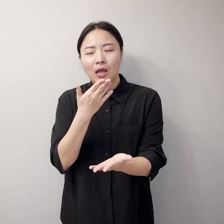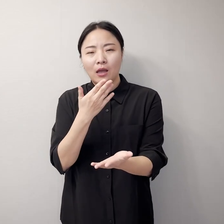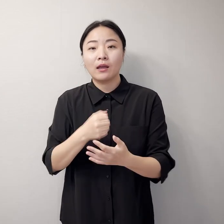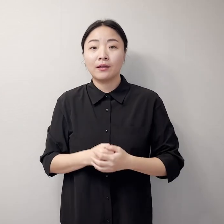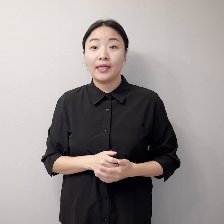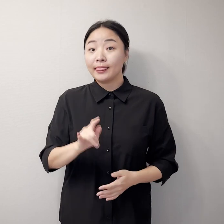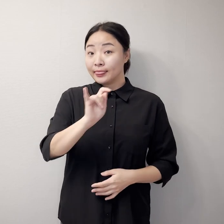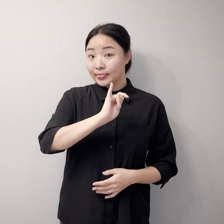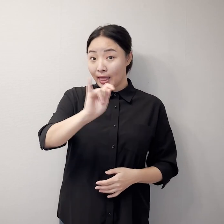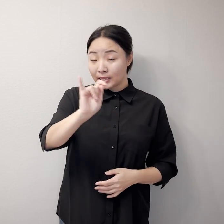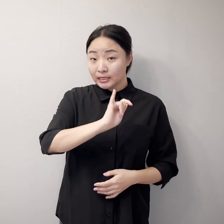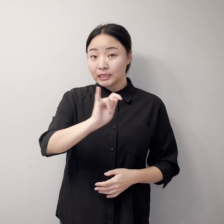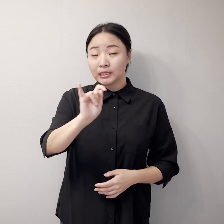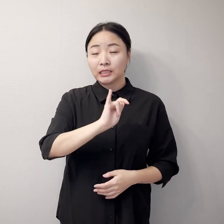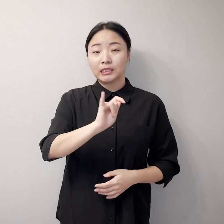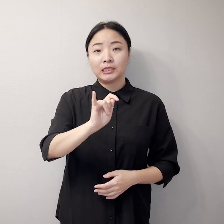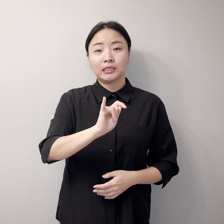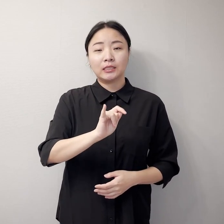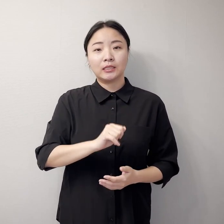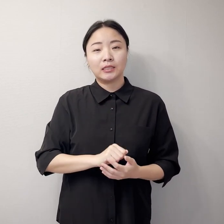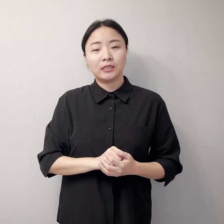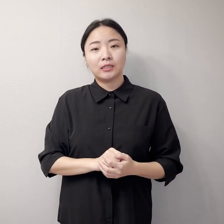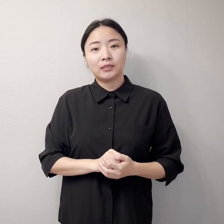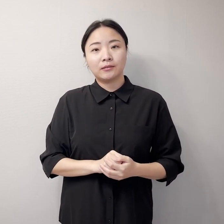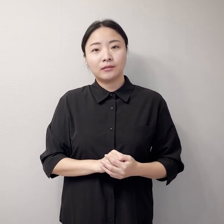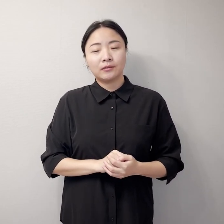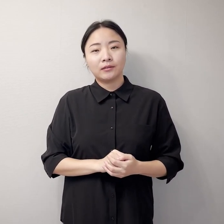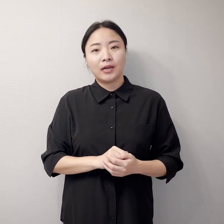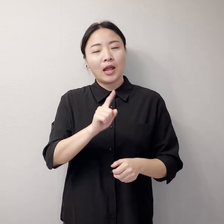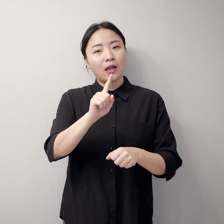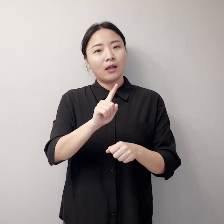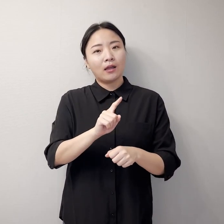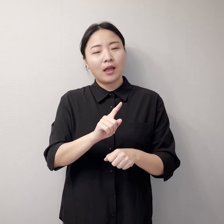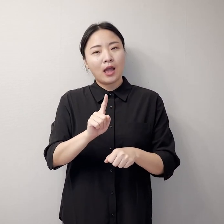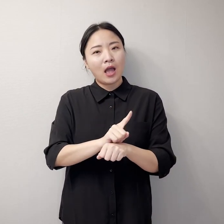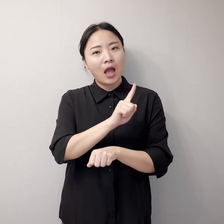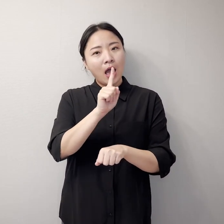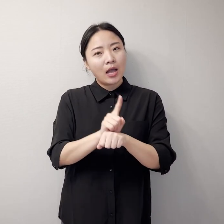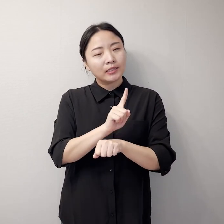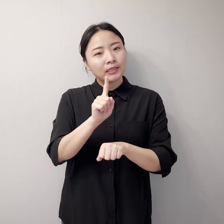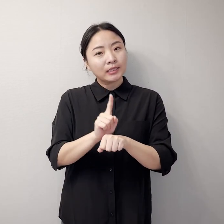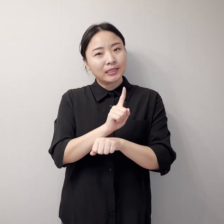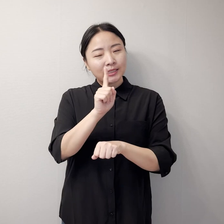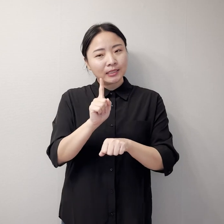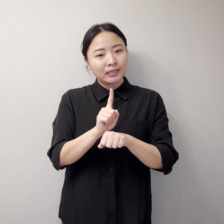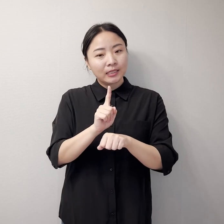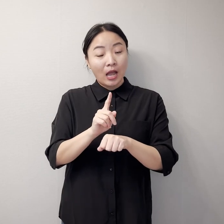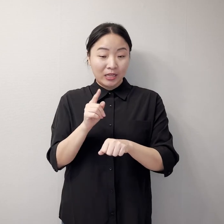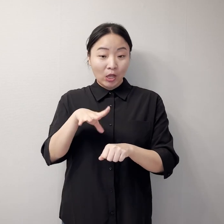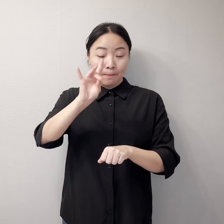택시의 경우 입차 시점으로부터 1시간까지는 주차요금이 발생하지 않습니다